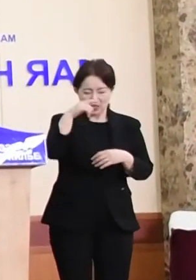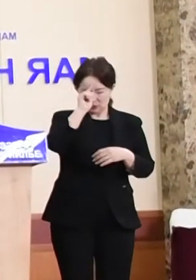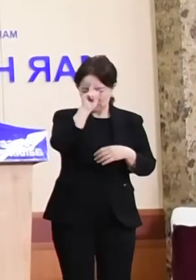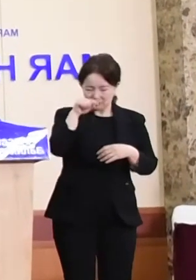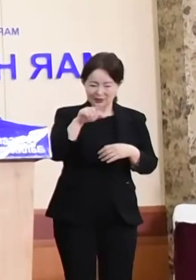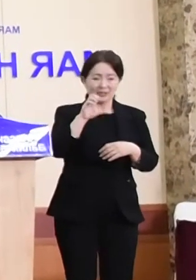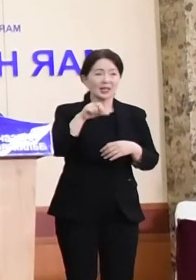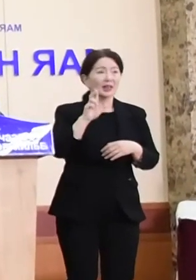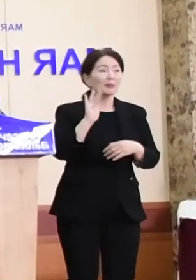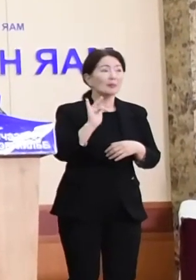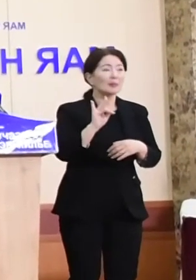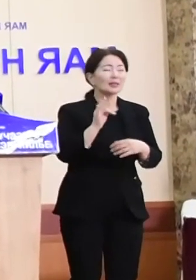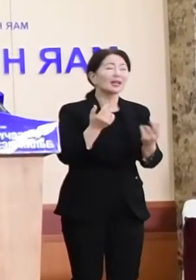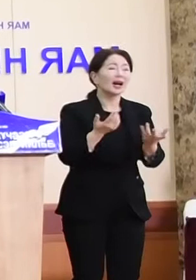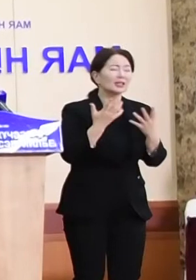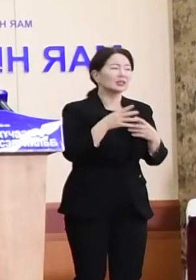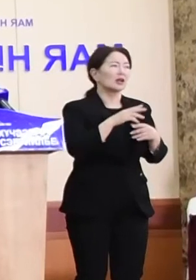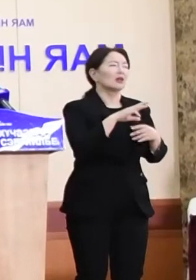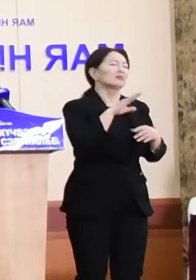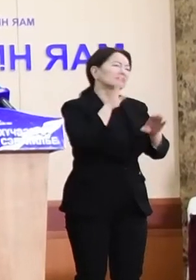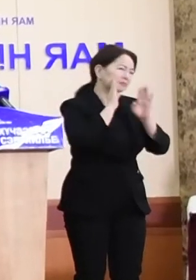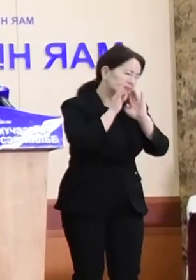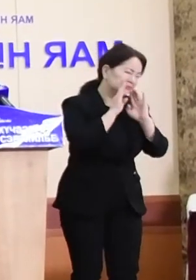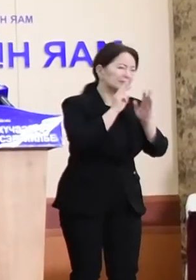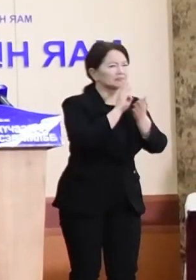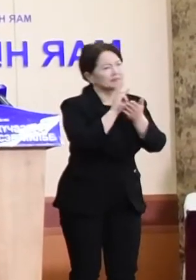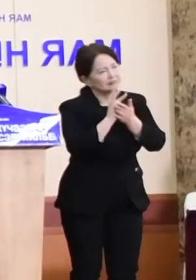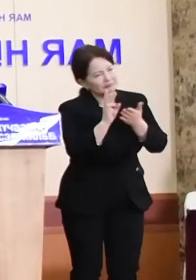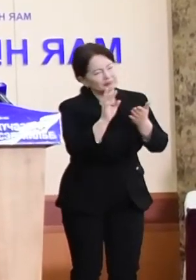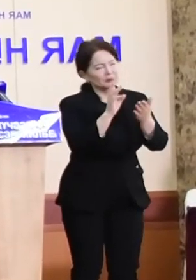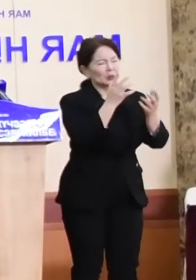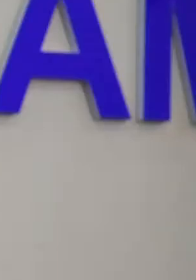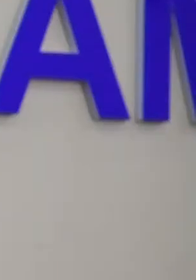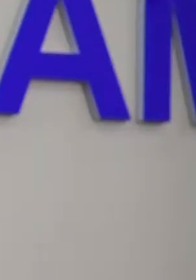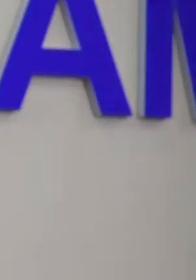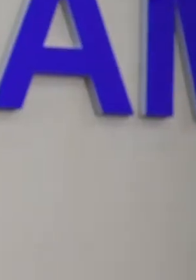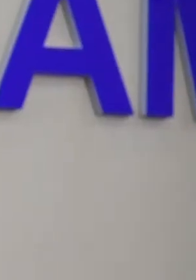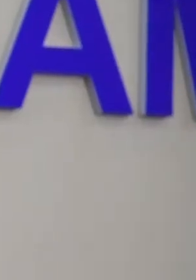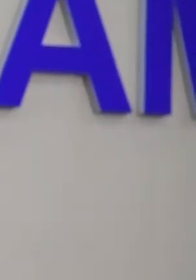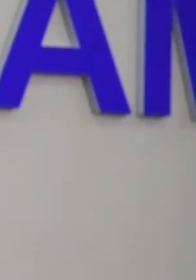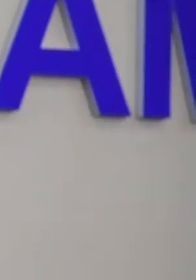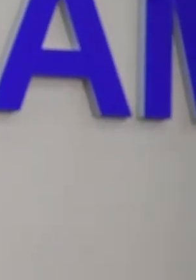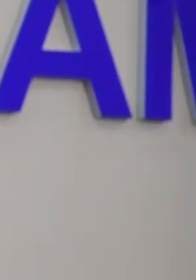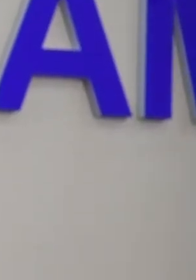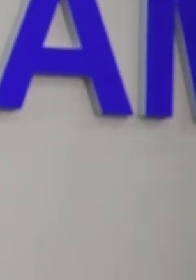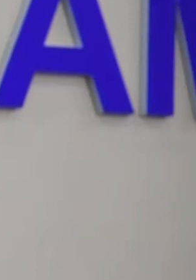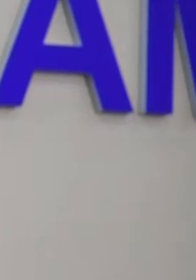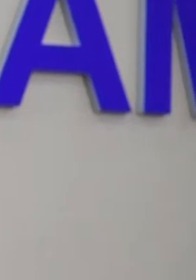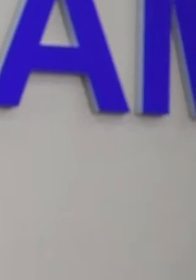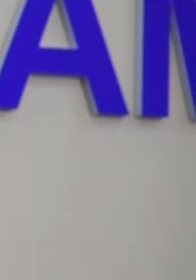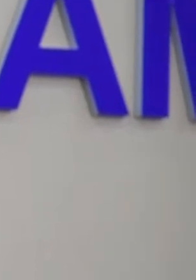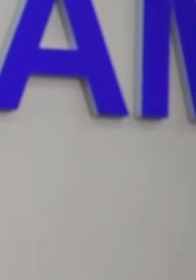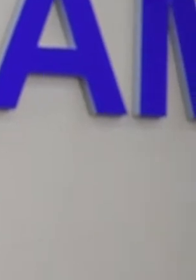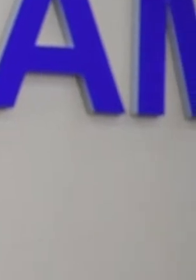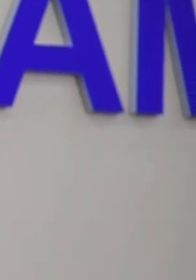байгаа одоо сошиал олон нийтийн сүлжээг авсан асуултуудын талаар хавдартай буюу өнгөөс бүгд